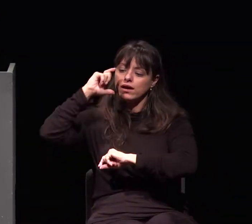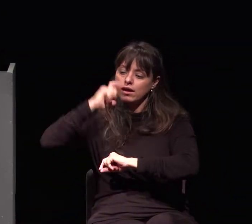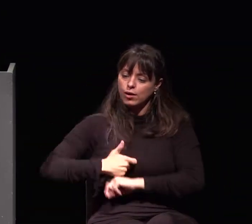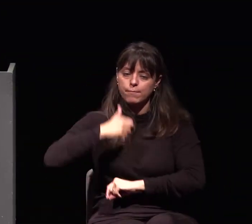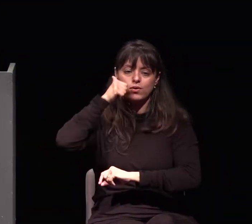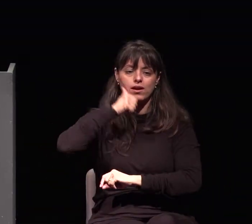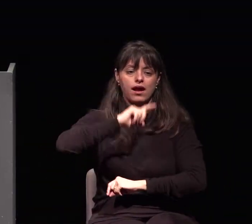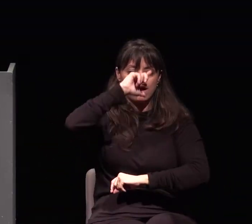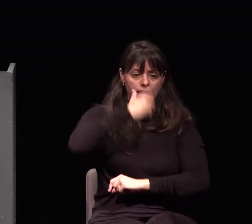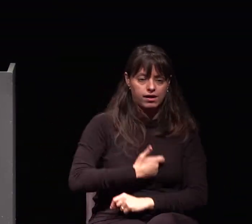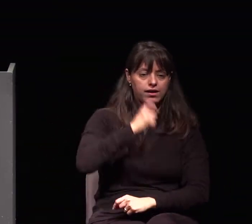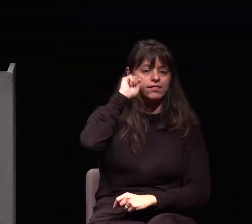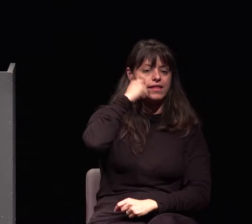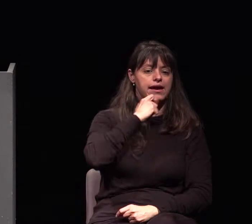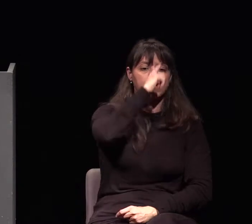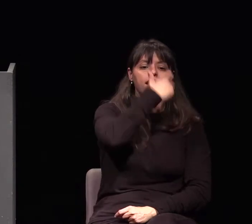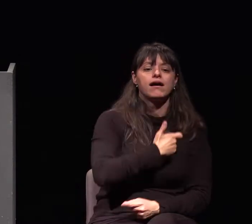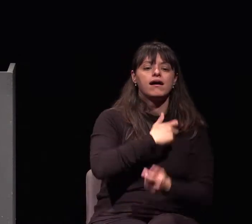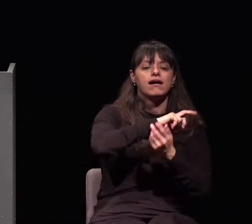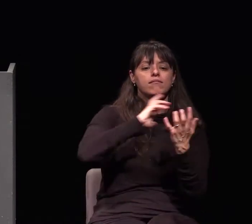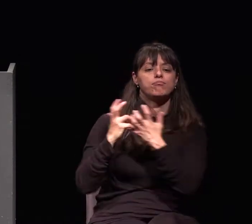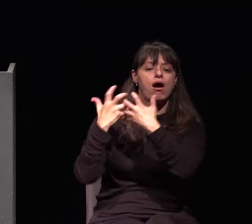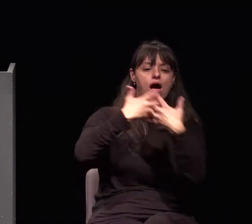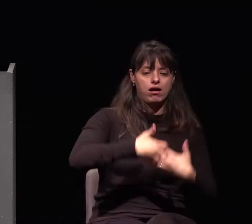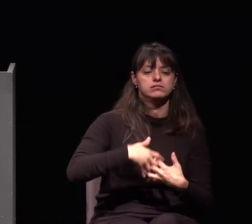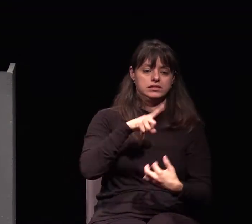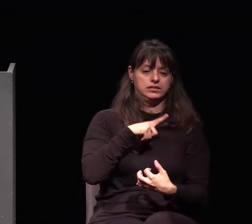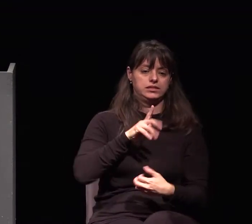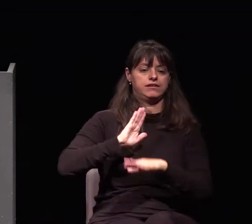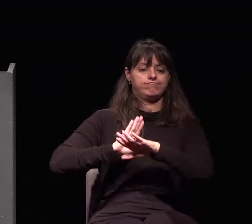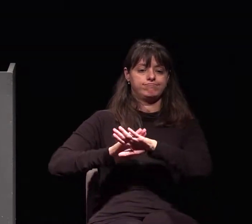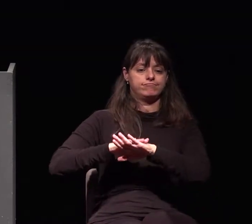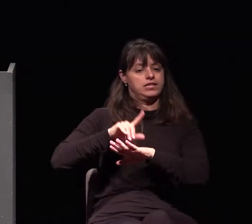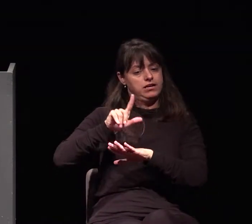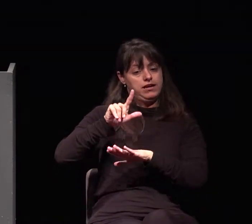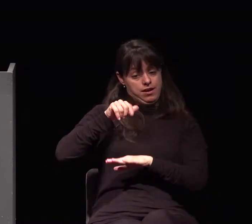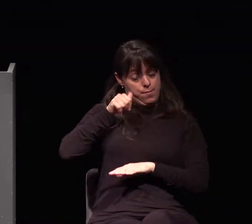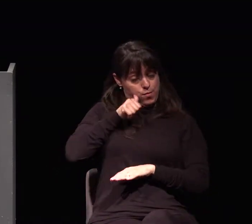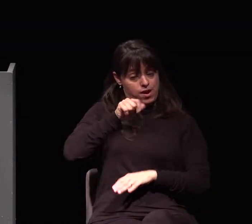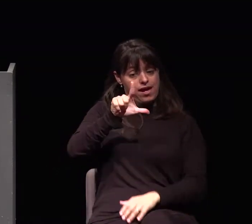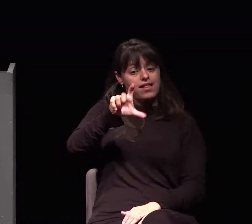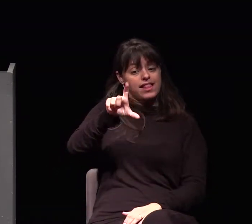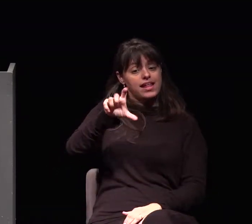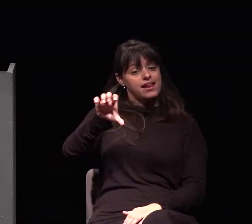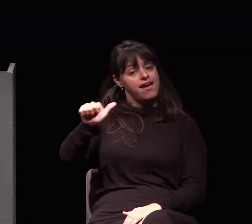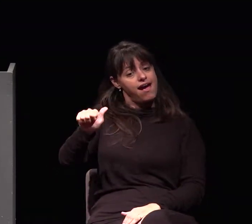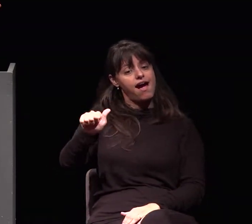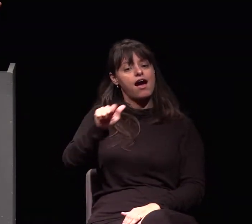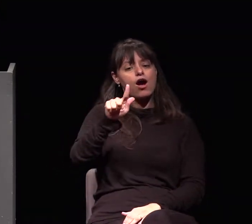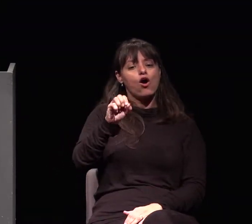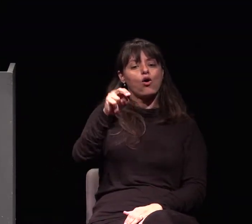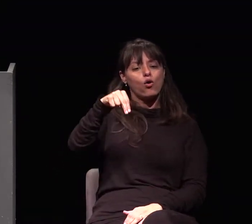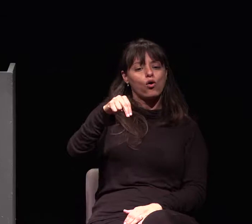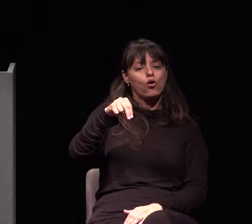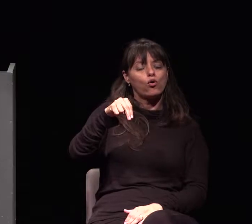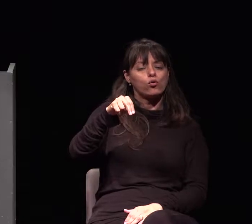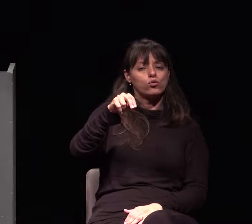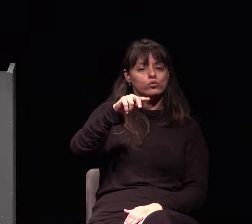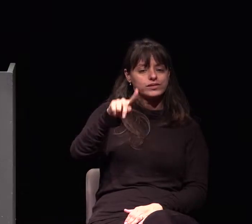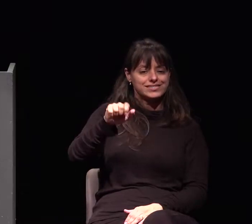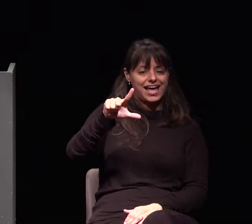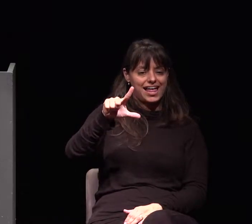essas ferramentas aí para a gente fazer um estudo, né? E